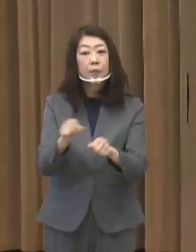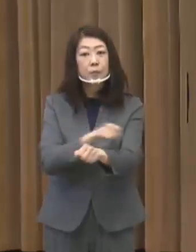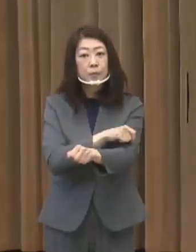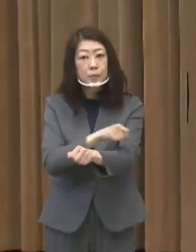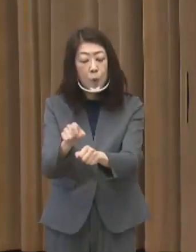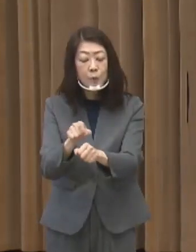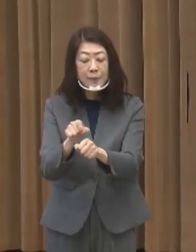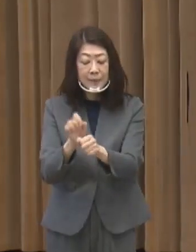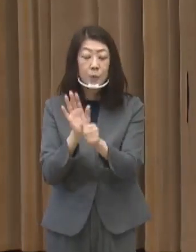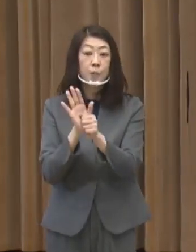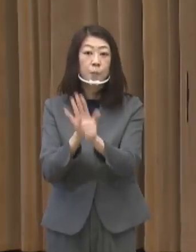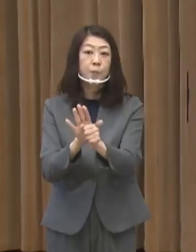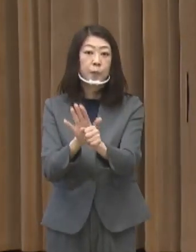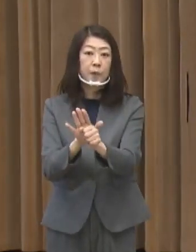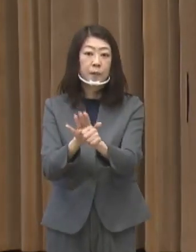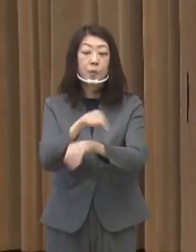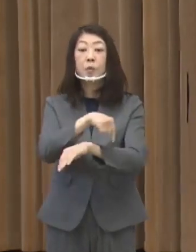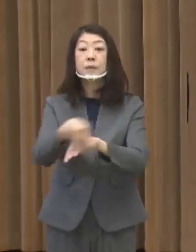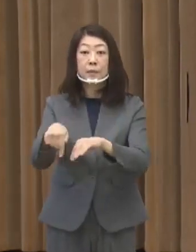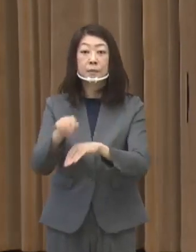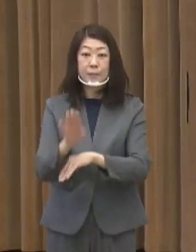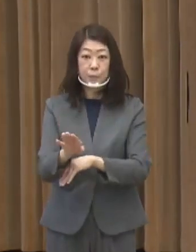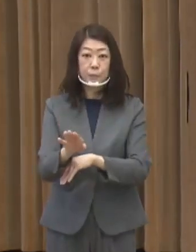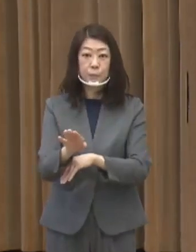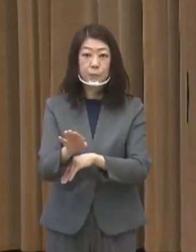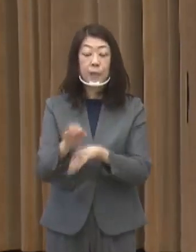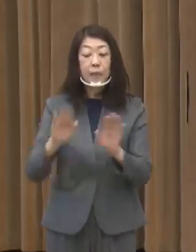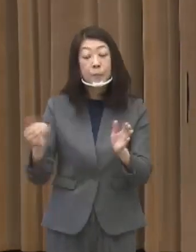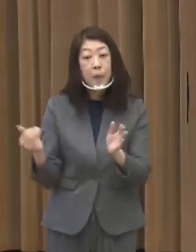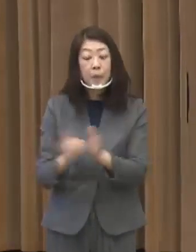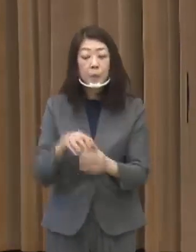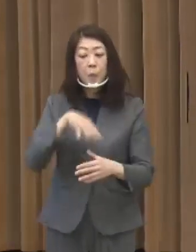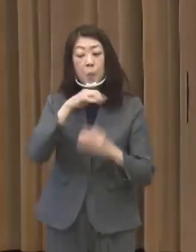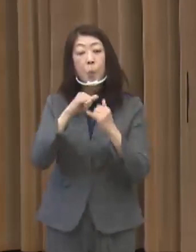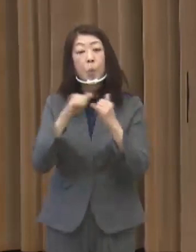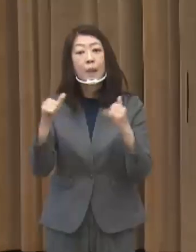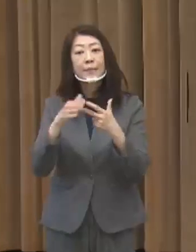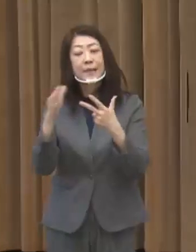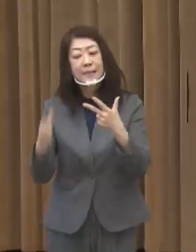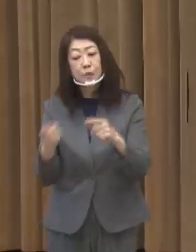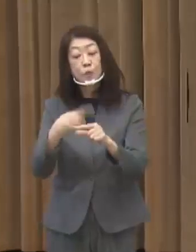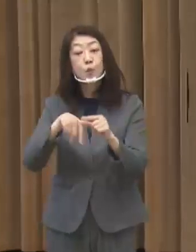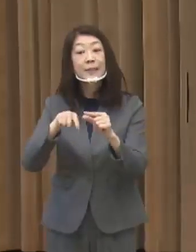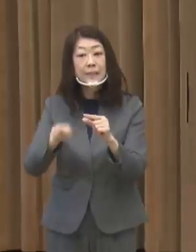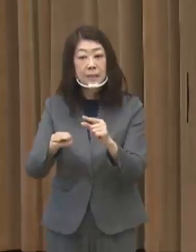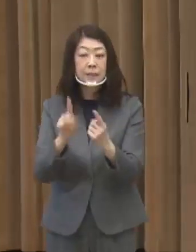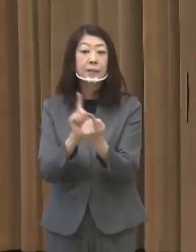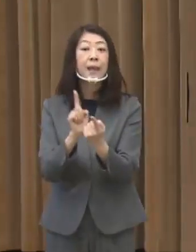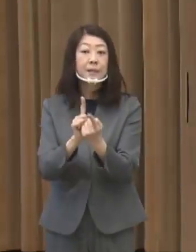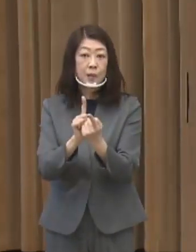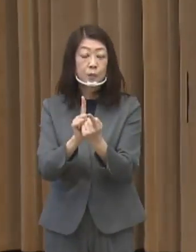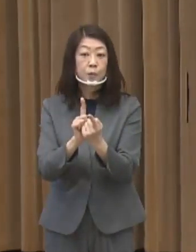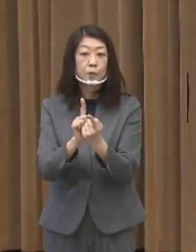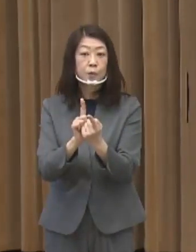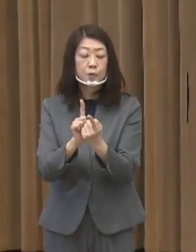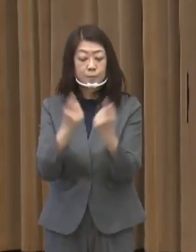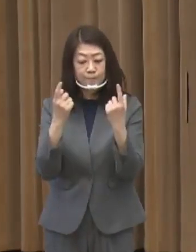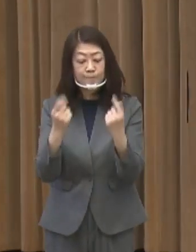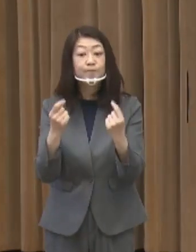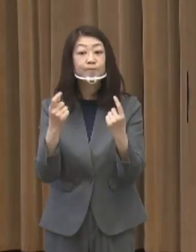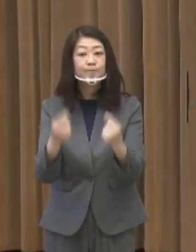ります。埼玉県はこれまでも高齢者施設を中心に、この感染症対策について攻める対策、